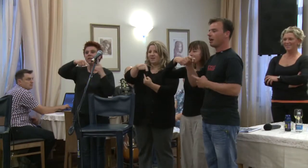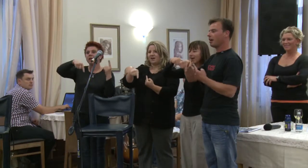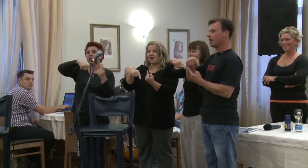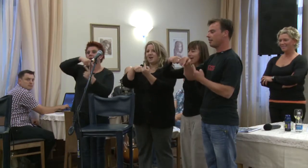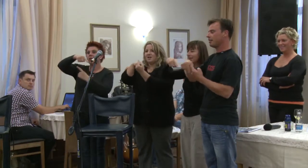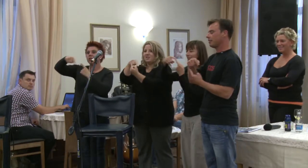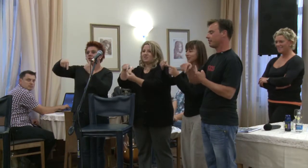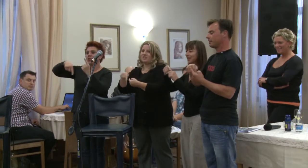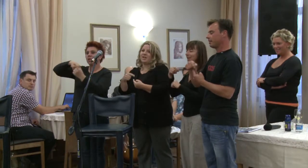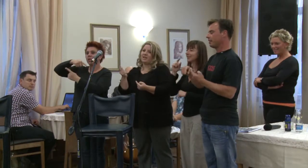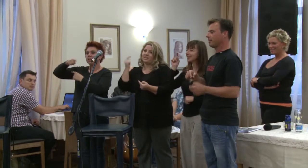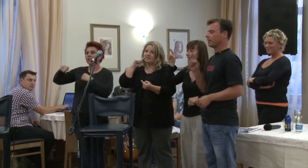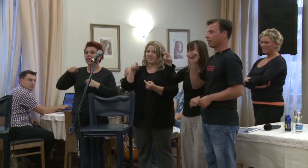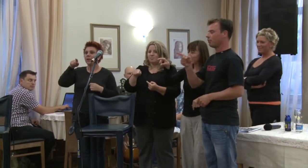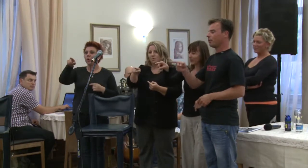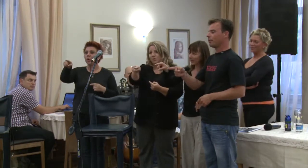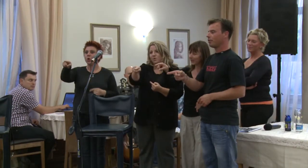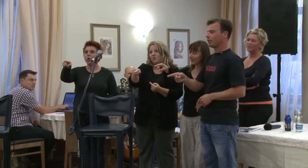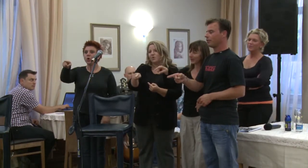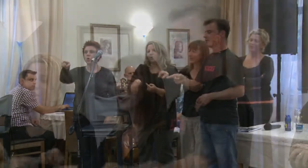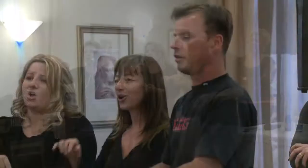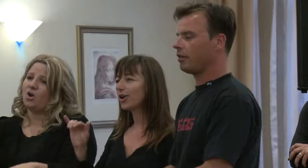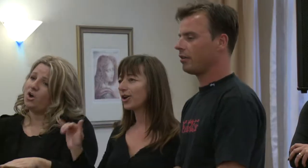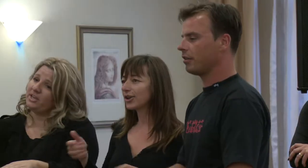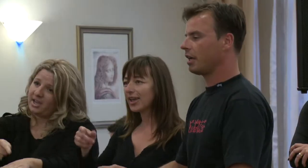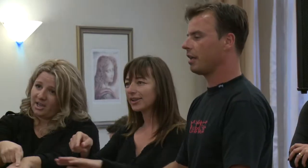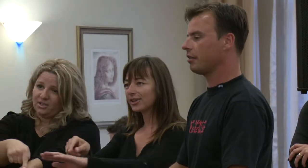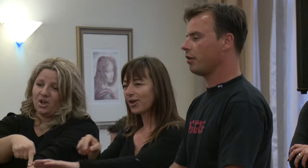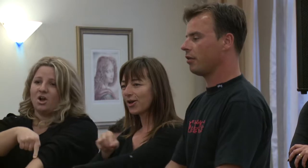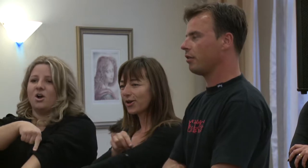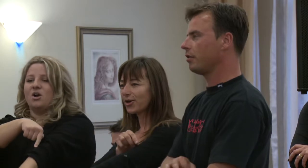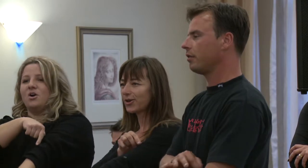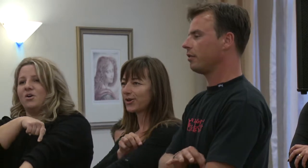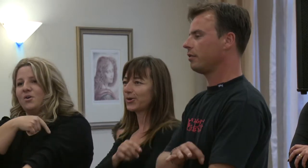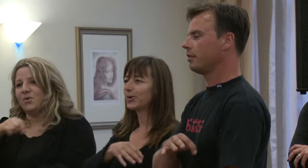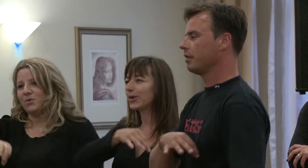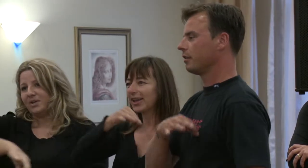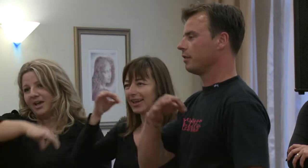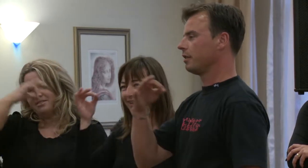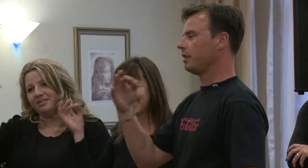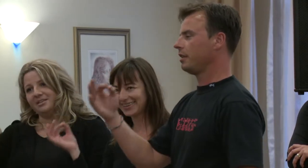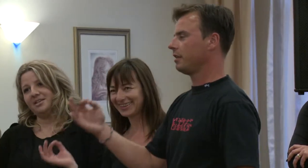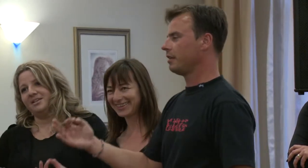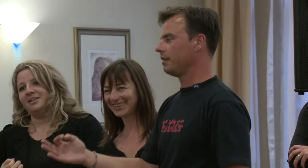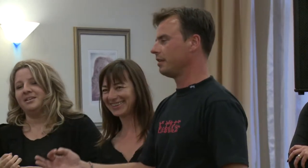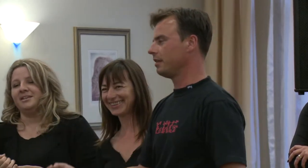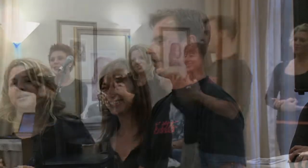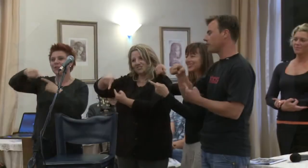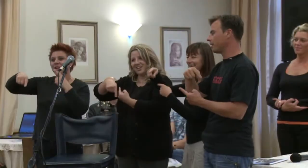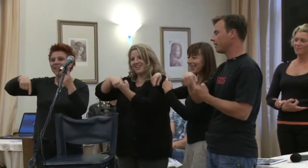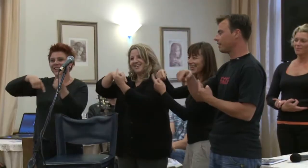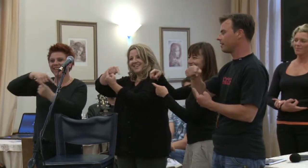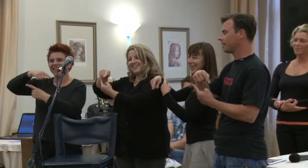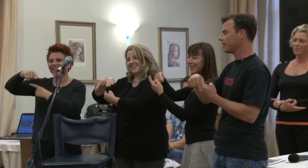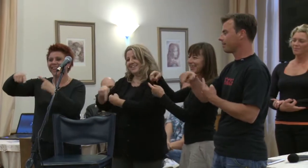Stari malček se mojo je dolge